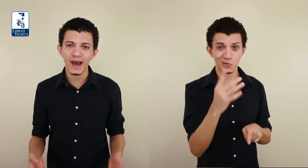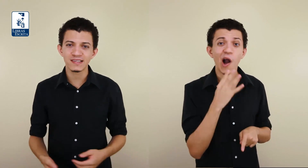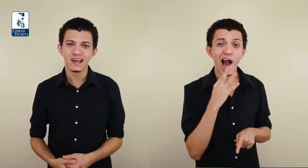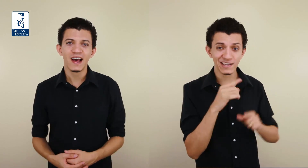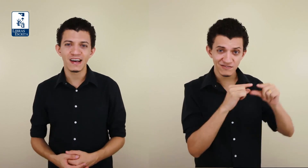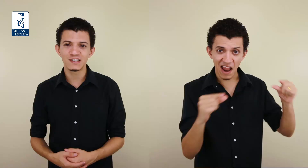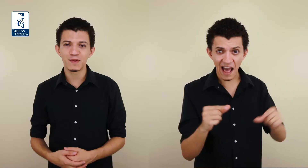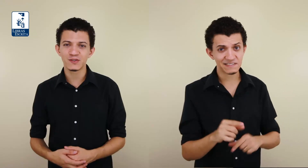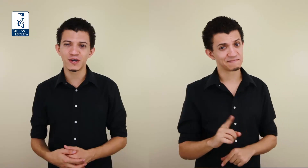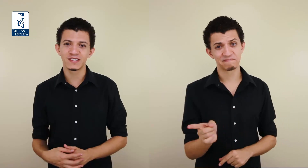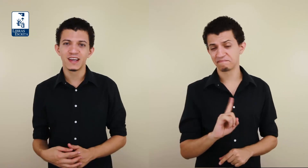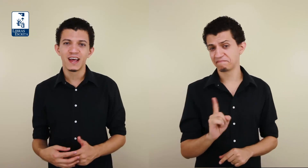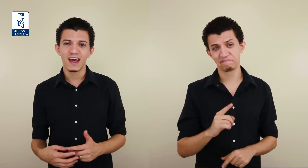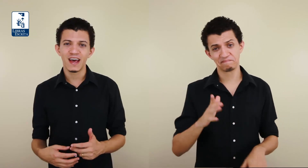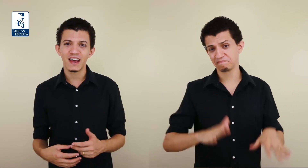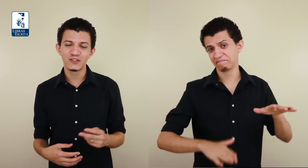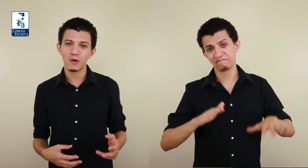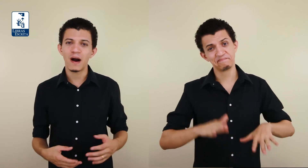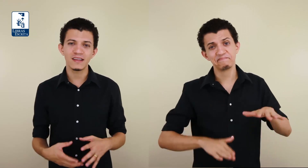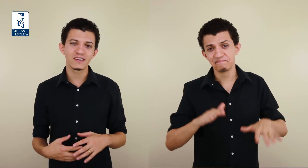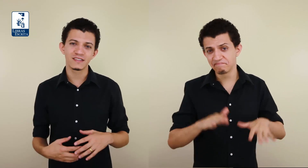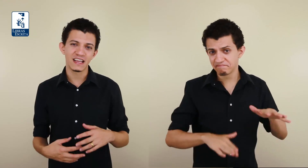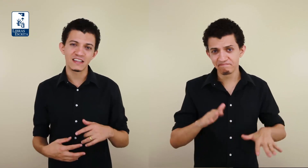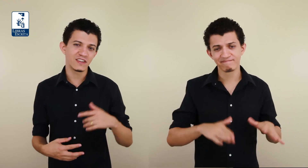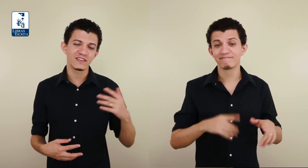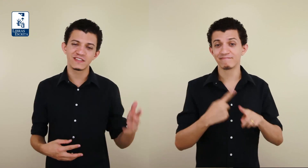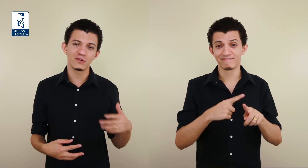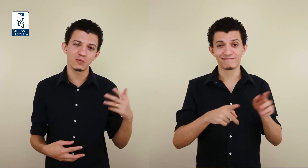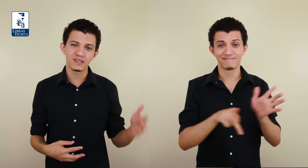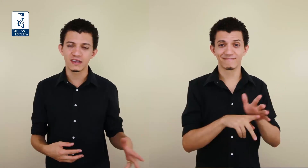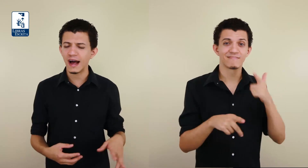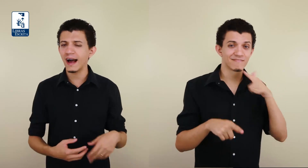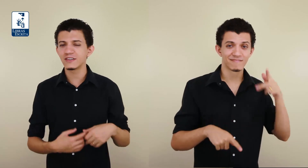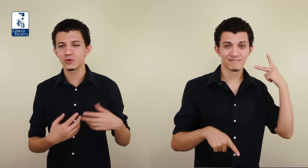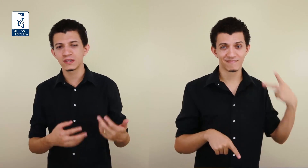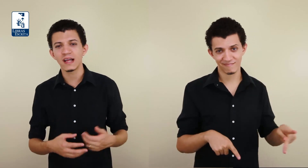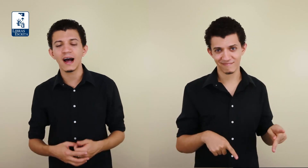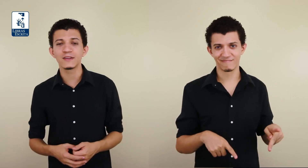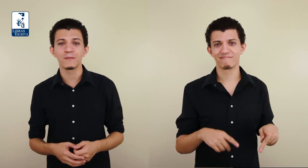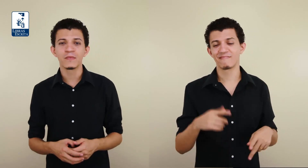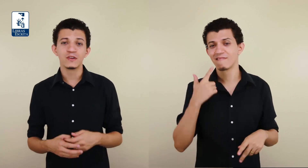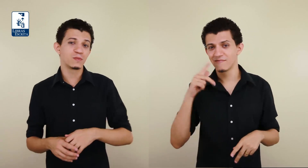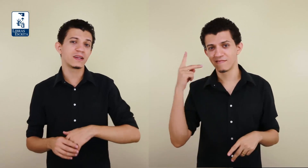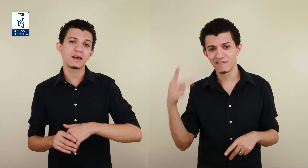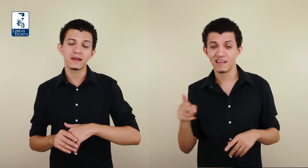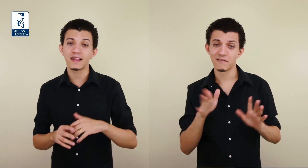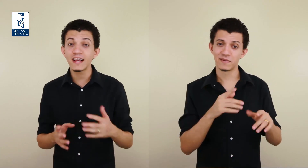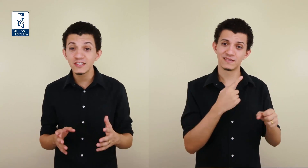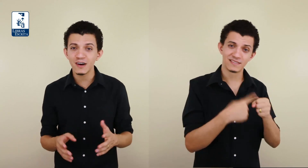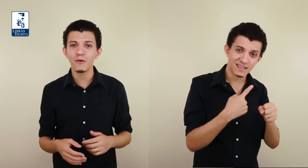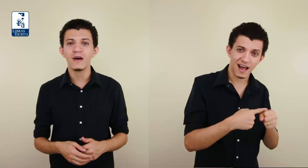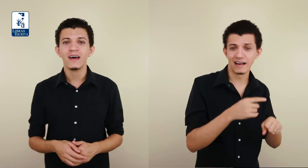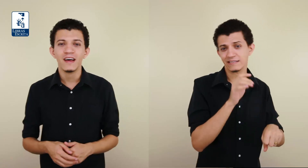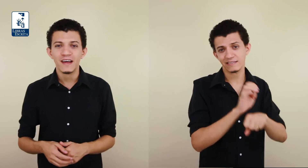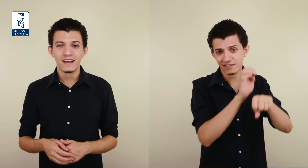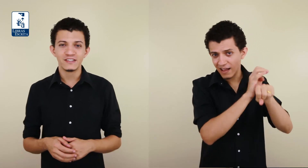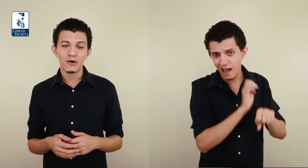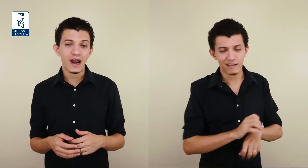conhece as expressões idiomáticas. Às vezes são de uma cidade, de um estado, de uma determinada região geográfica